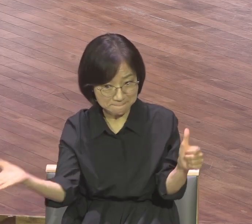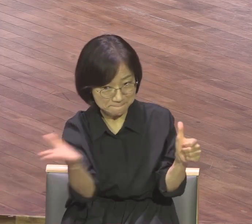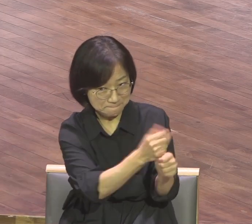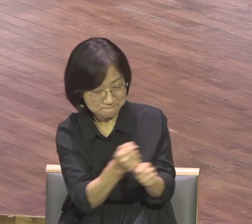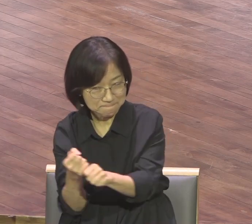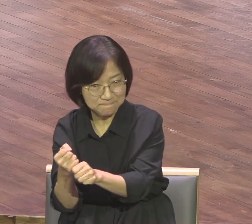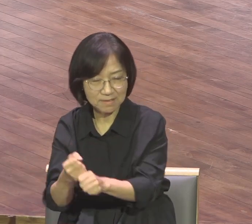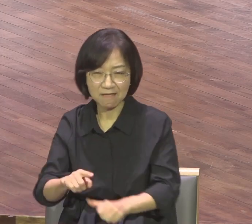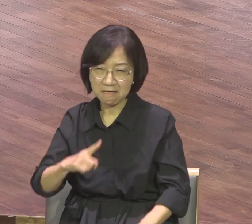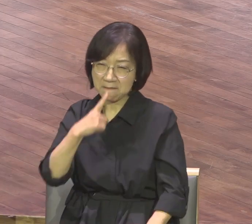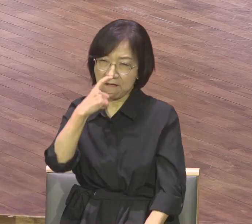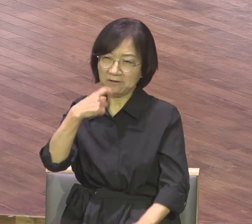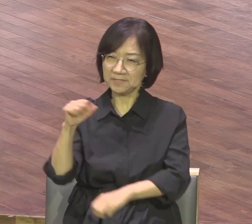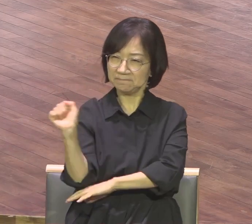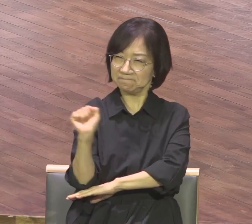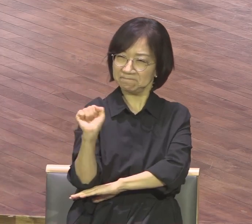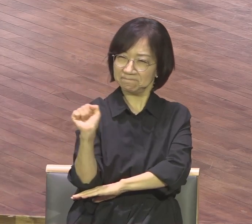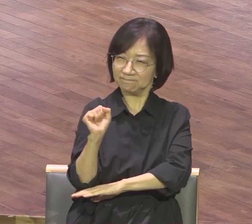자동차 타고 가는 게 아니라